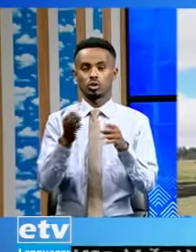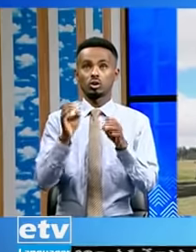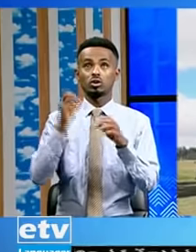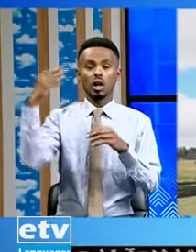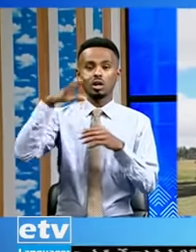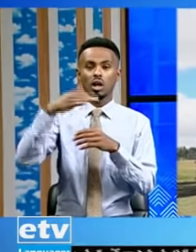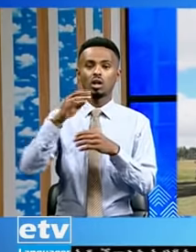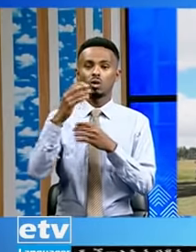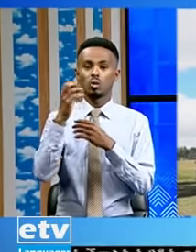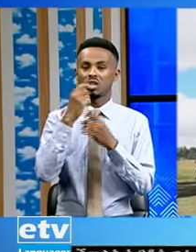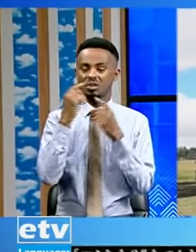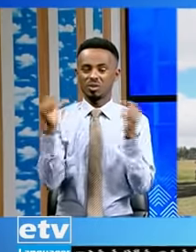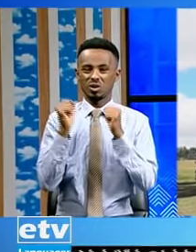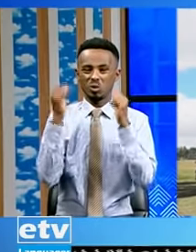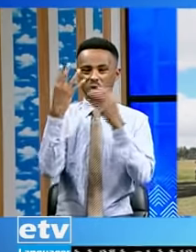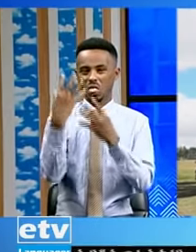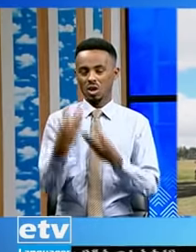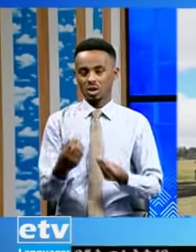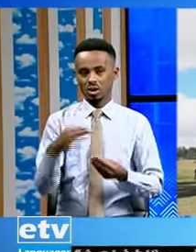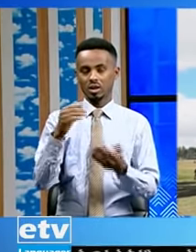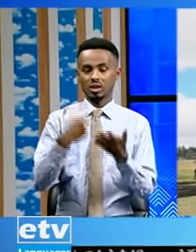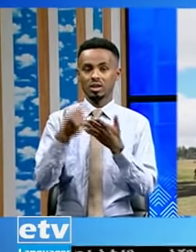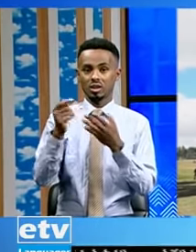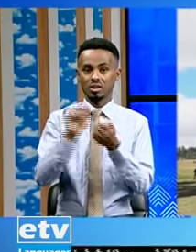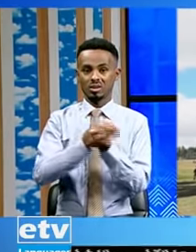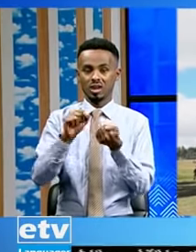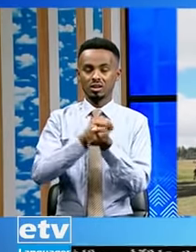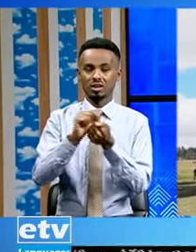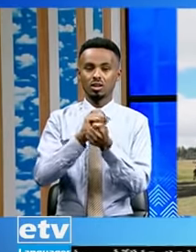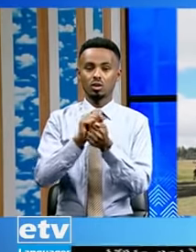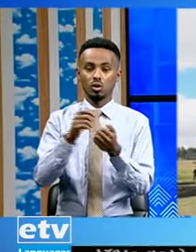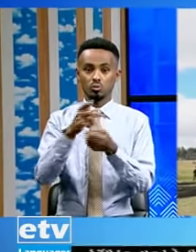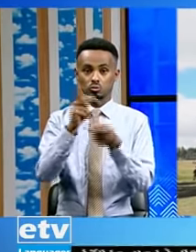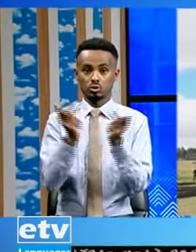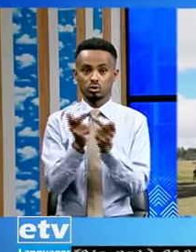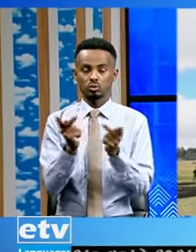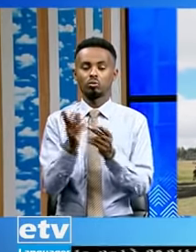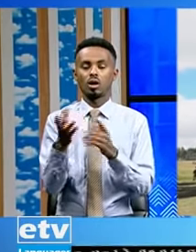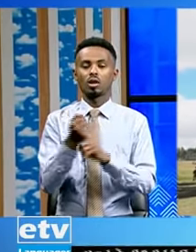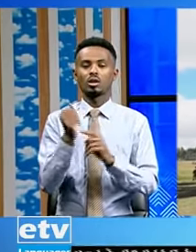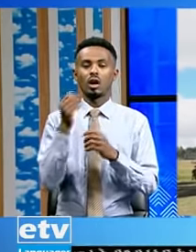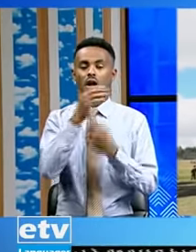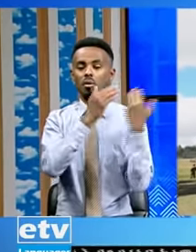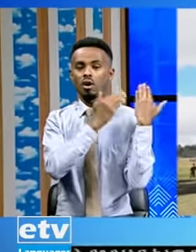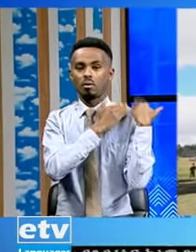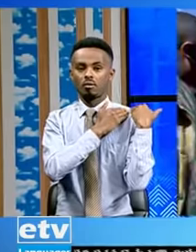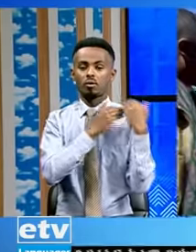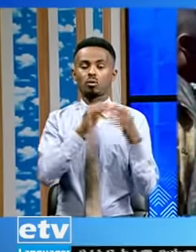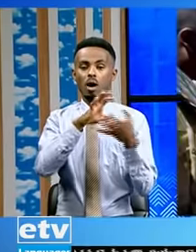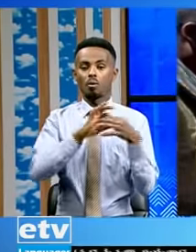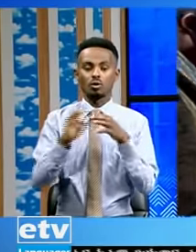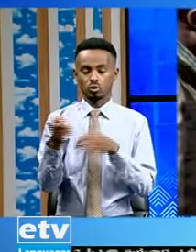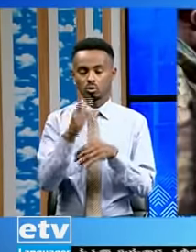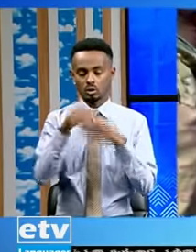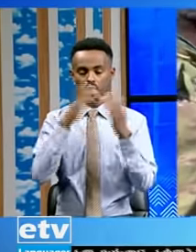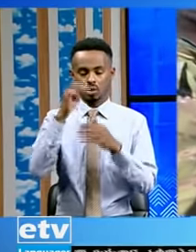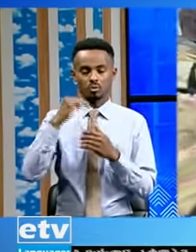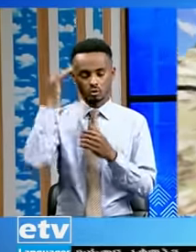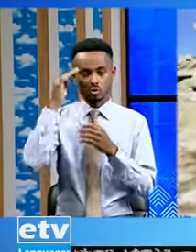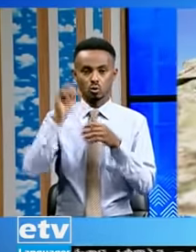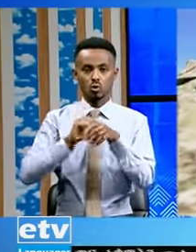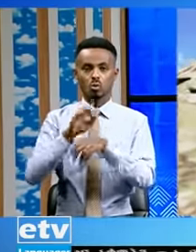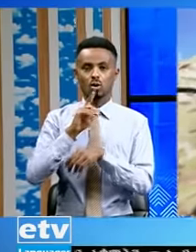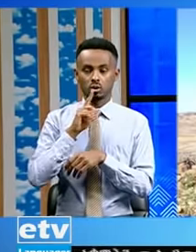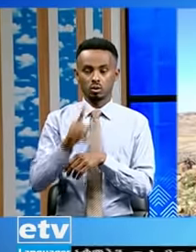እንዳገኘው በረዶ እየቀለጠ ይገኛል። እናም ይህንን የተበታተነ ግሪሳ መልቀም የማህበረሰቡ ኃላፊነት መሆን አለበት የጠቅላይ ሚኒስትሩ መልእክት